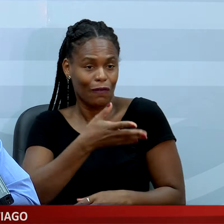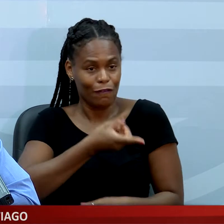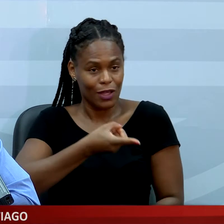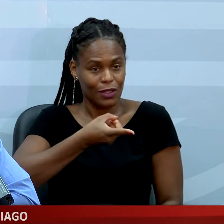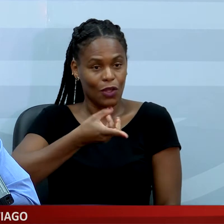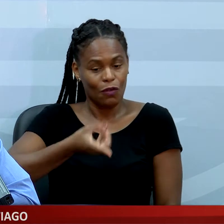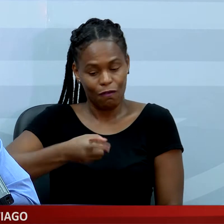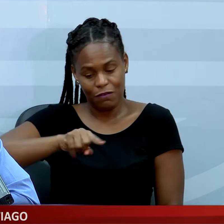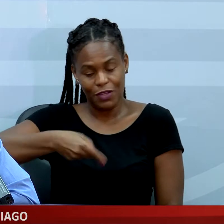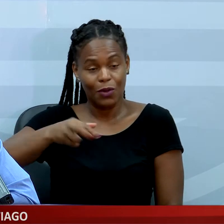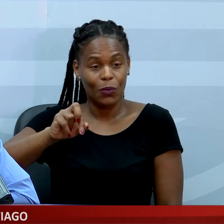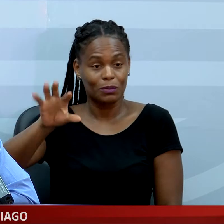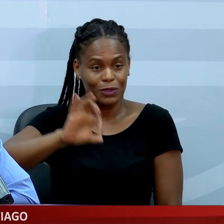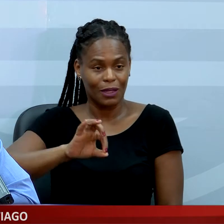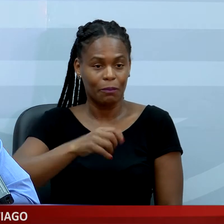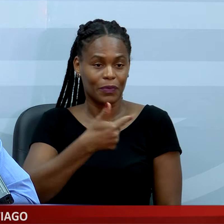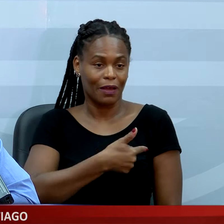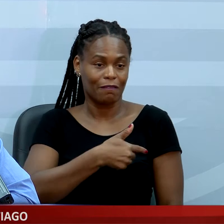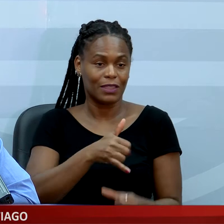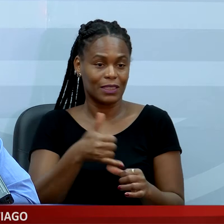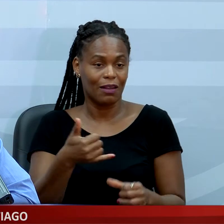99,8%. Em Tarrafal de São Nicolau,